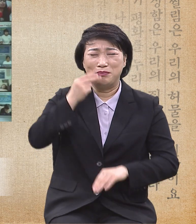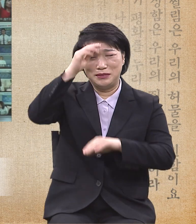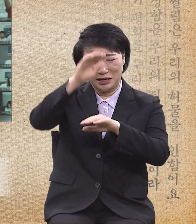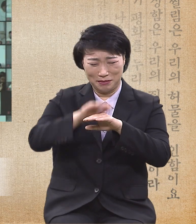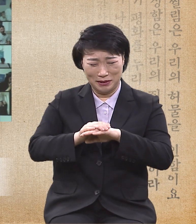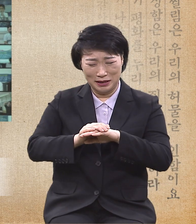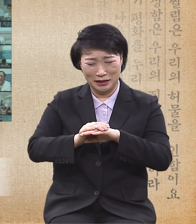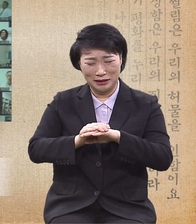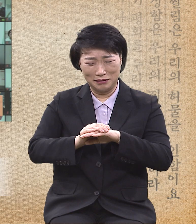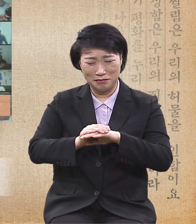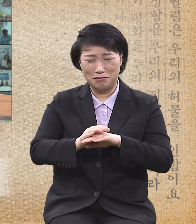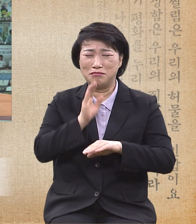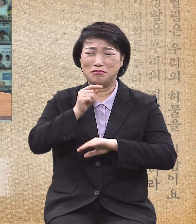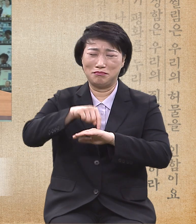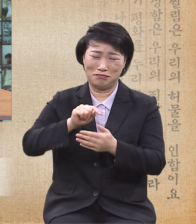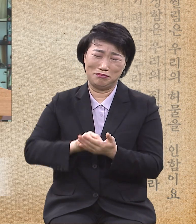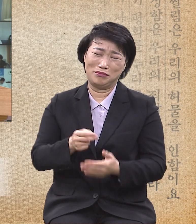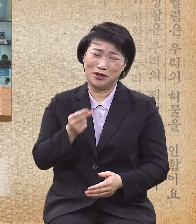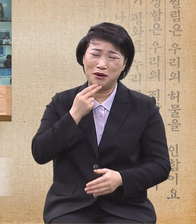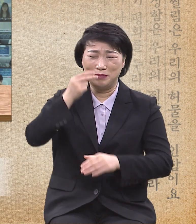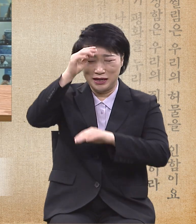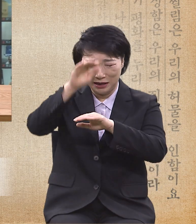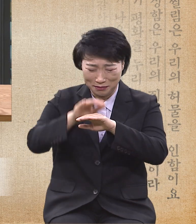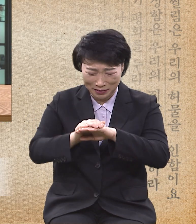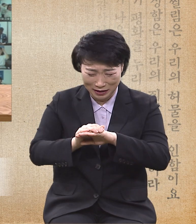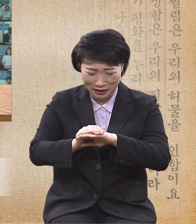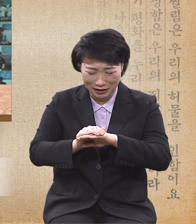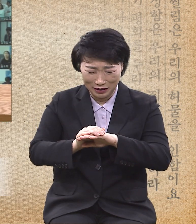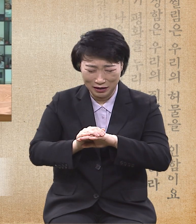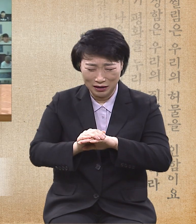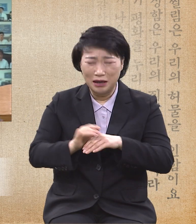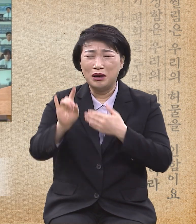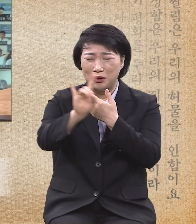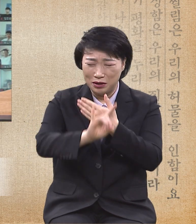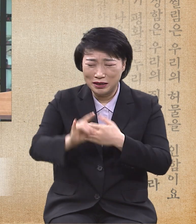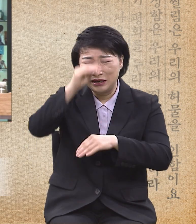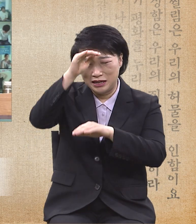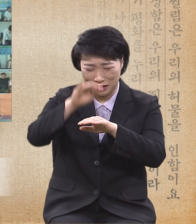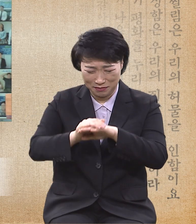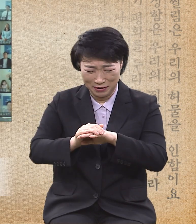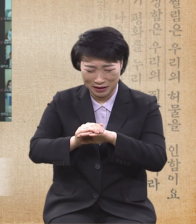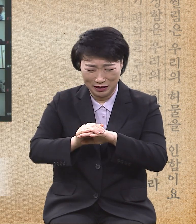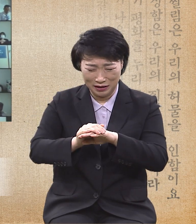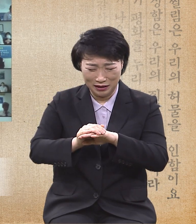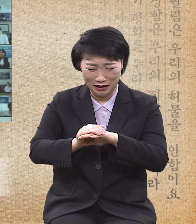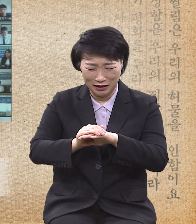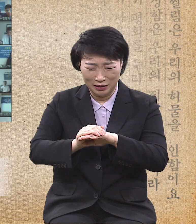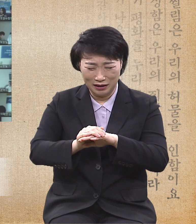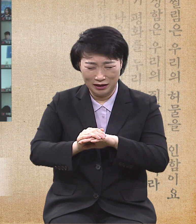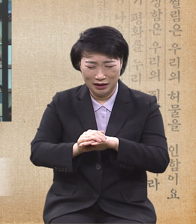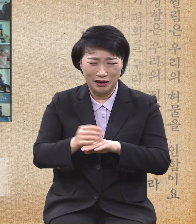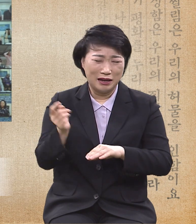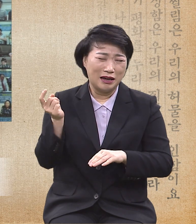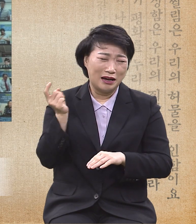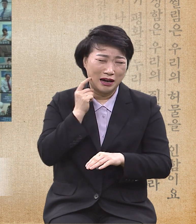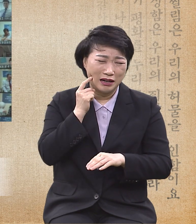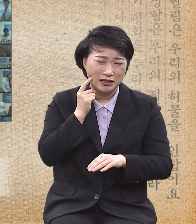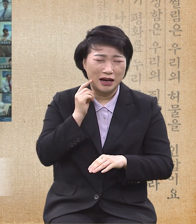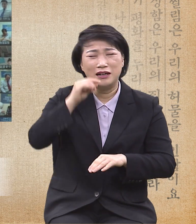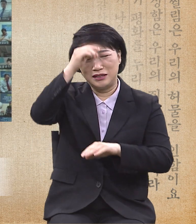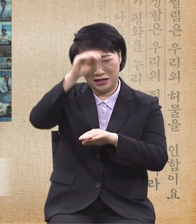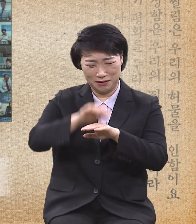예배, 진실이 없는 예배, 외식하는 예배, 가정된